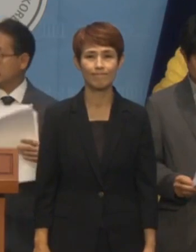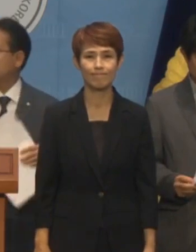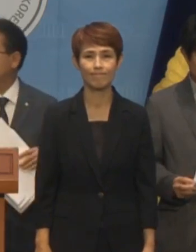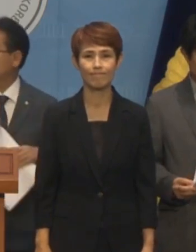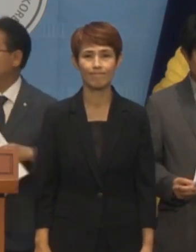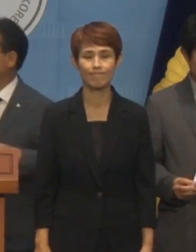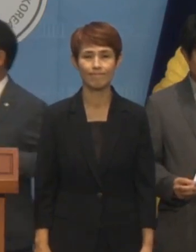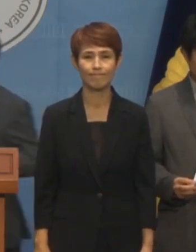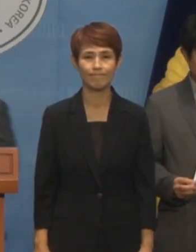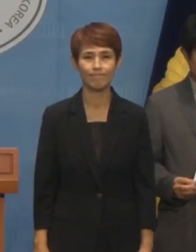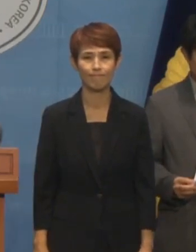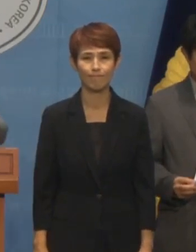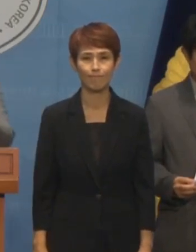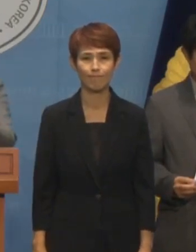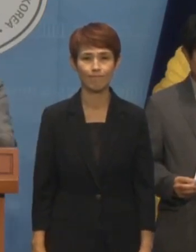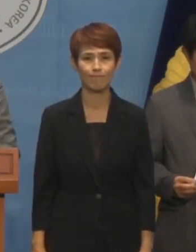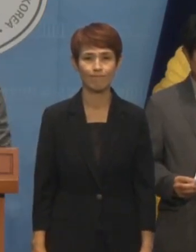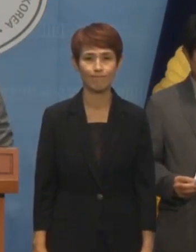네.